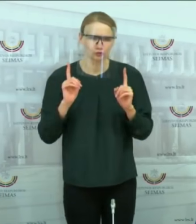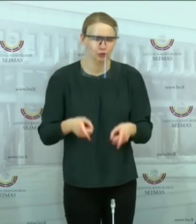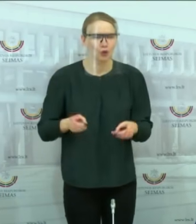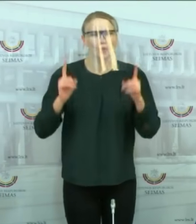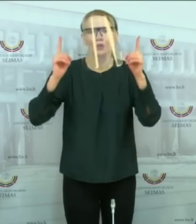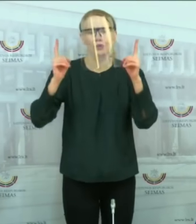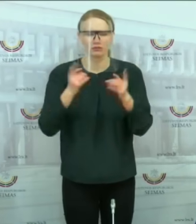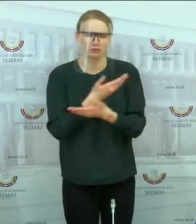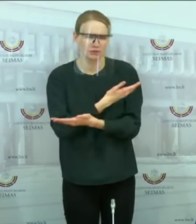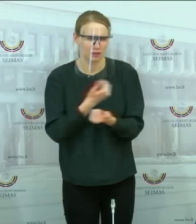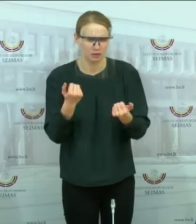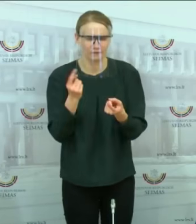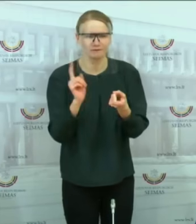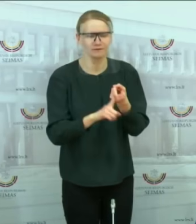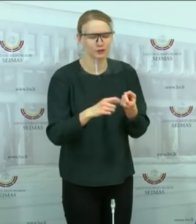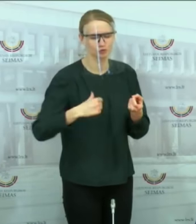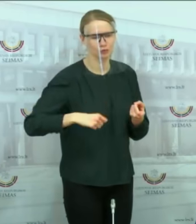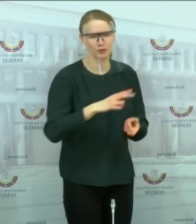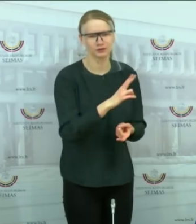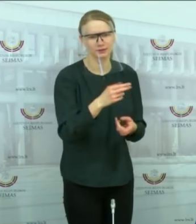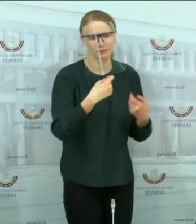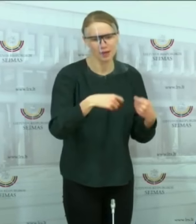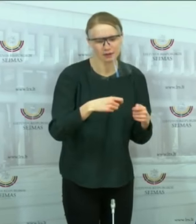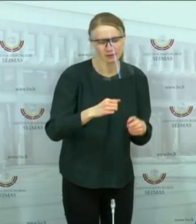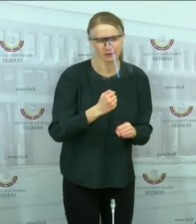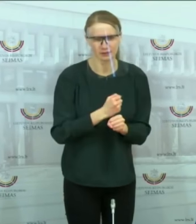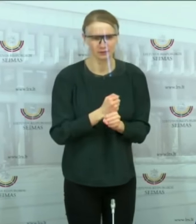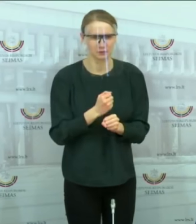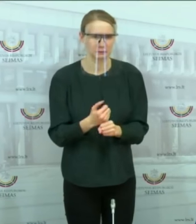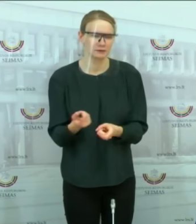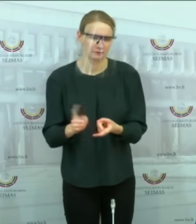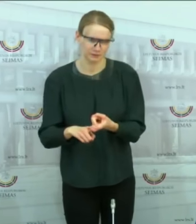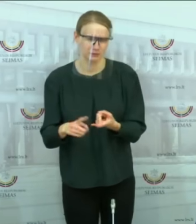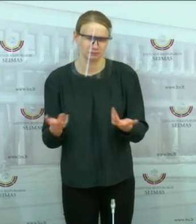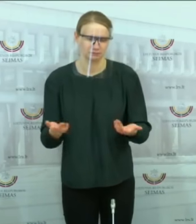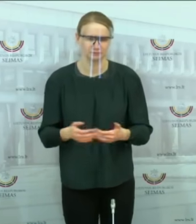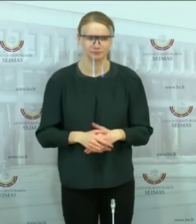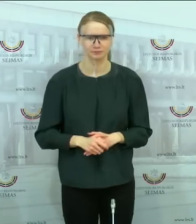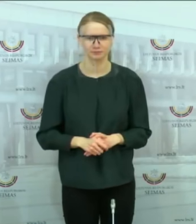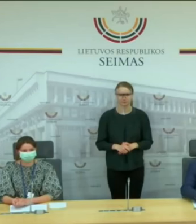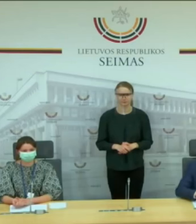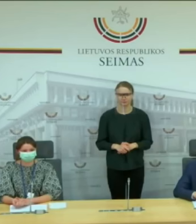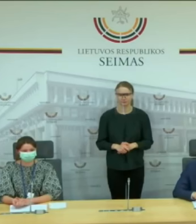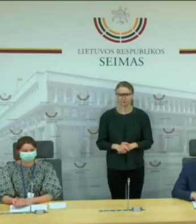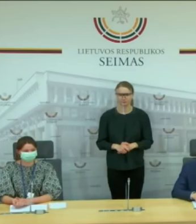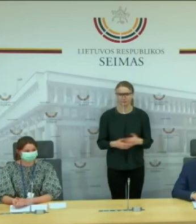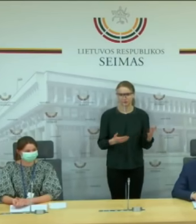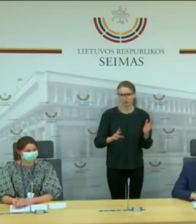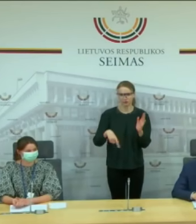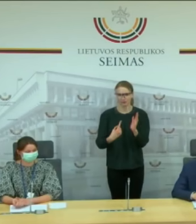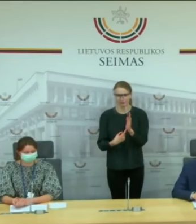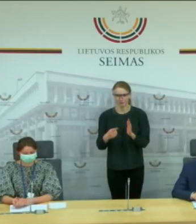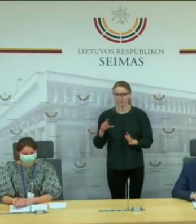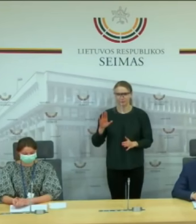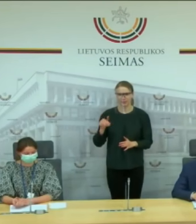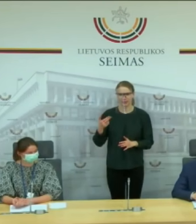gal gali būti svarbus, bet esminiai yra šitie galbūt du, kuriuos norėčiau paminėti. Dar vienas Igno